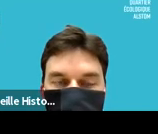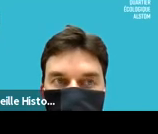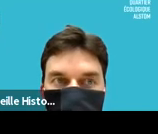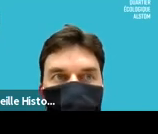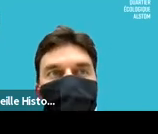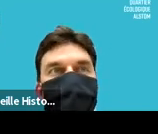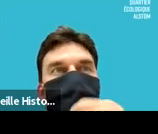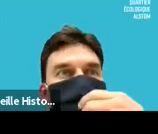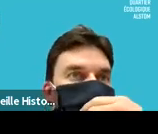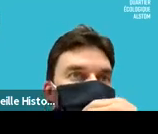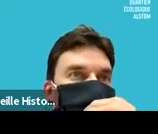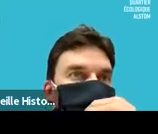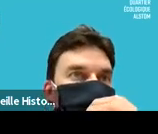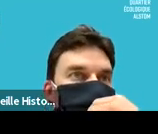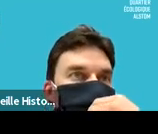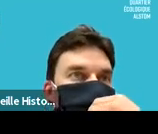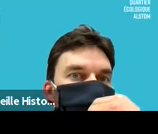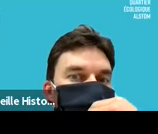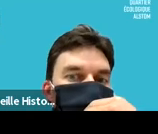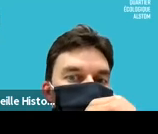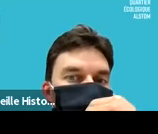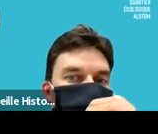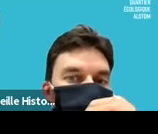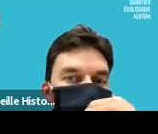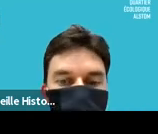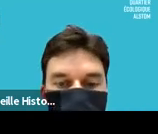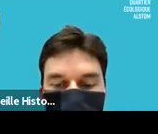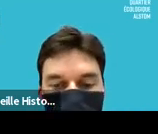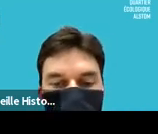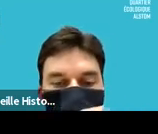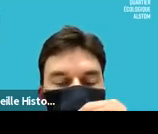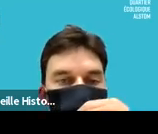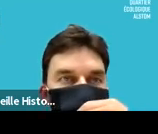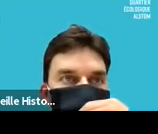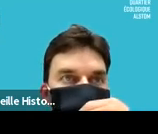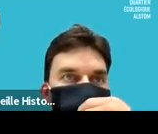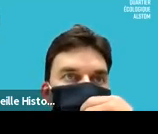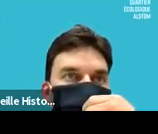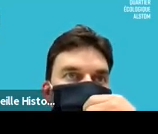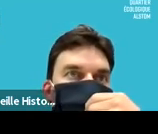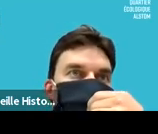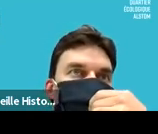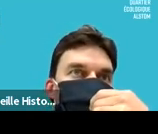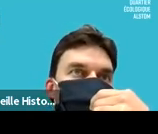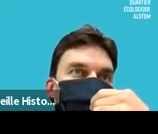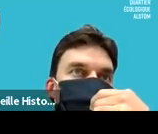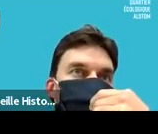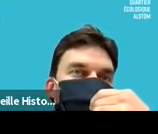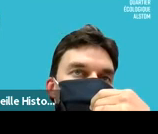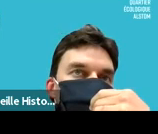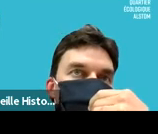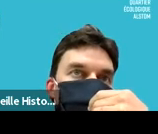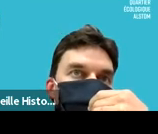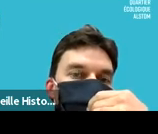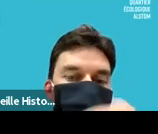il faut saisir que dès la fin du 19e siècle et notamment dans ce témoignage un peu plus tardif de la fin des années